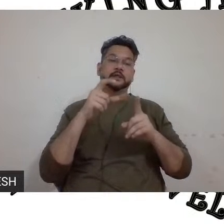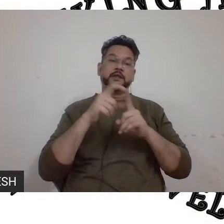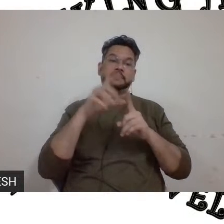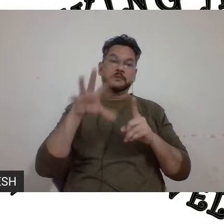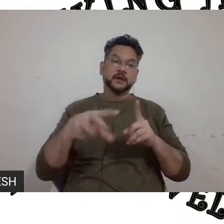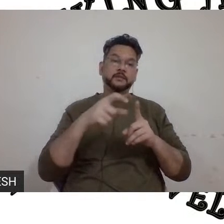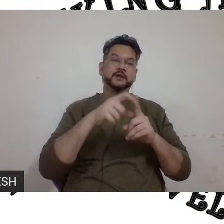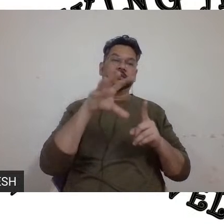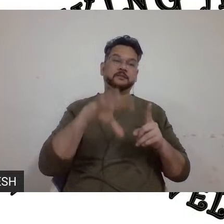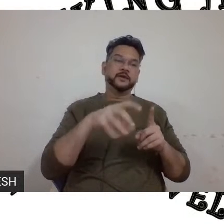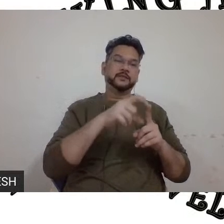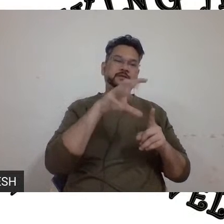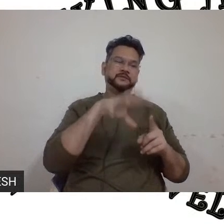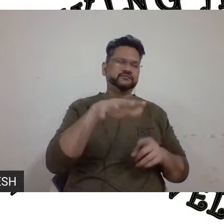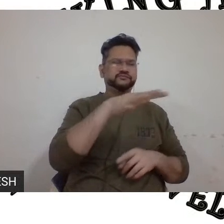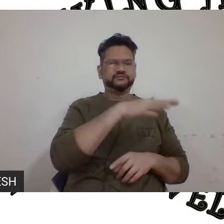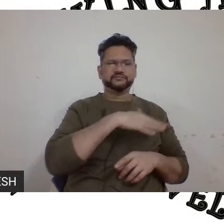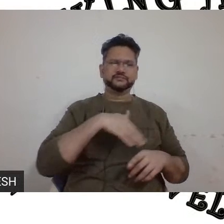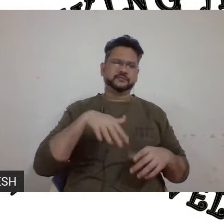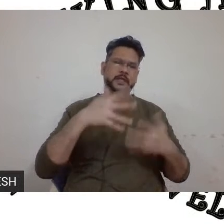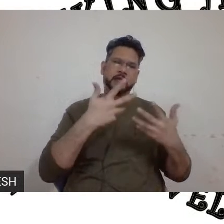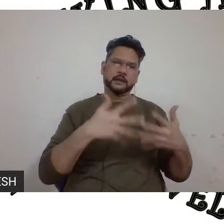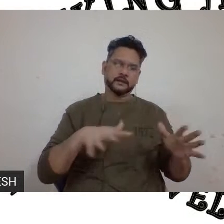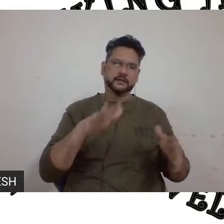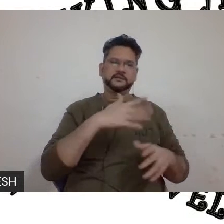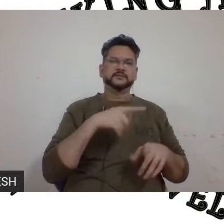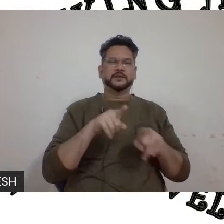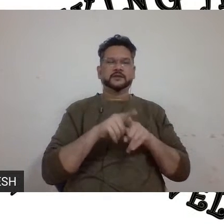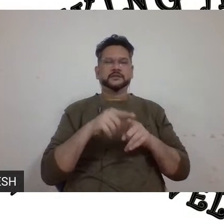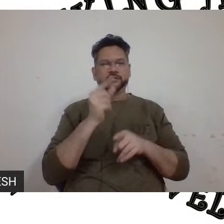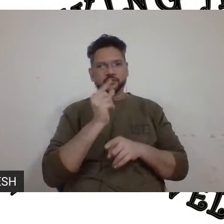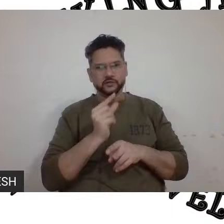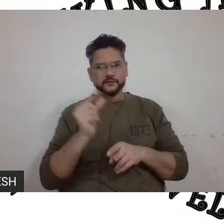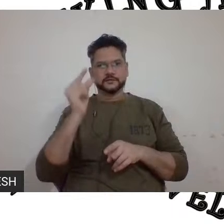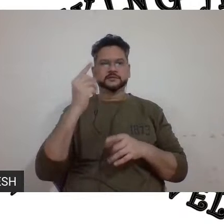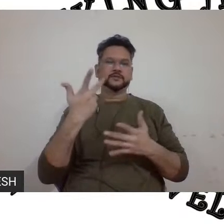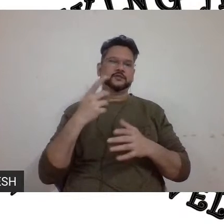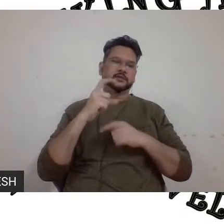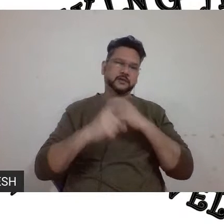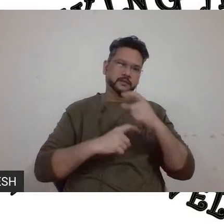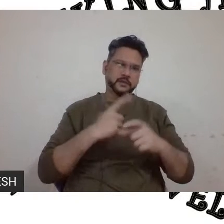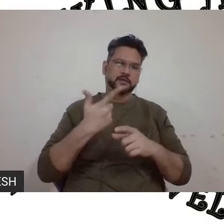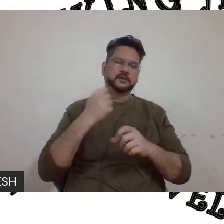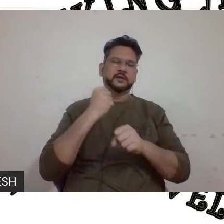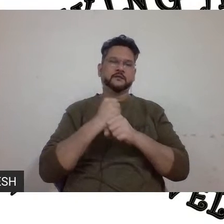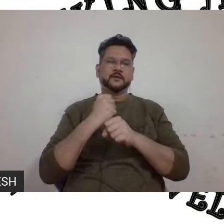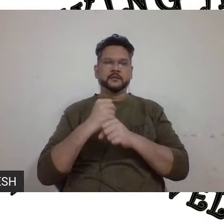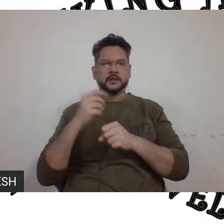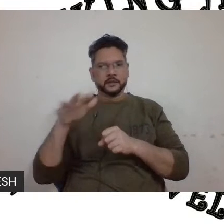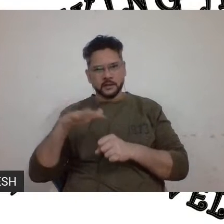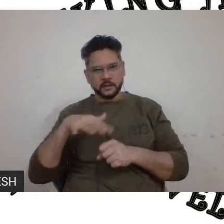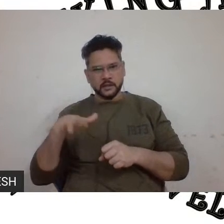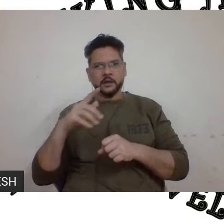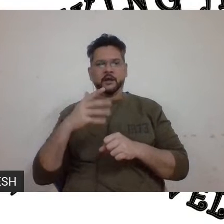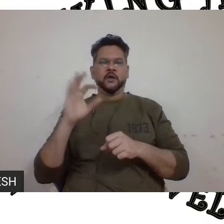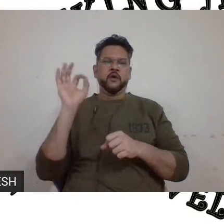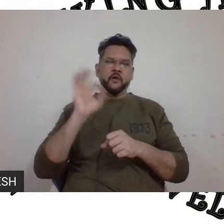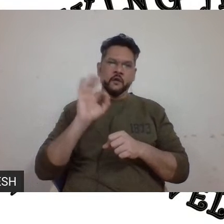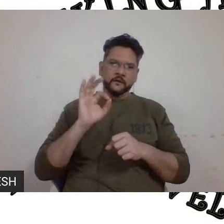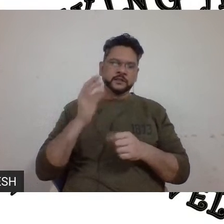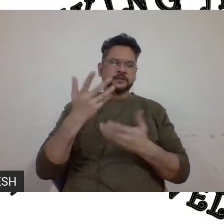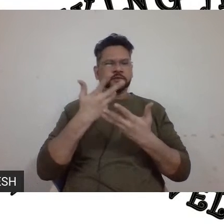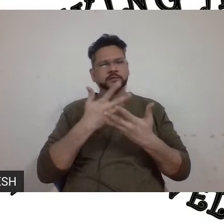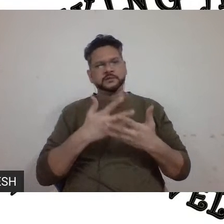जितने भी इंस्टीट्यूट के या यूनिवर्सिटी के या कंपनी के या गवर्नमेंट सेक्टर के या ऑफिसेस के जितने